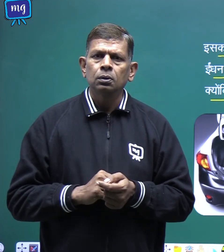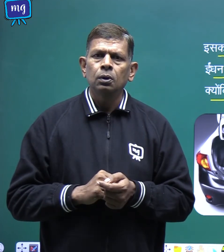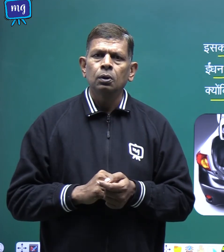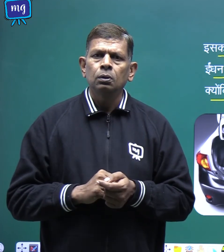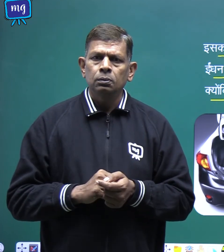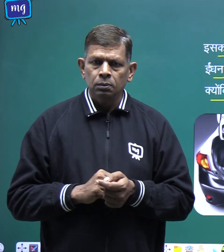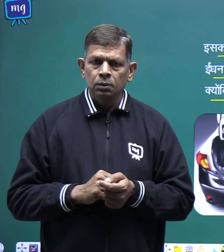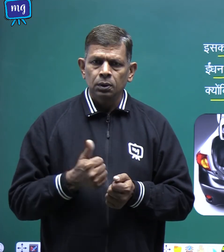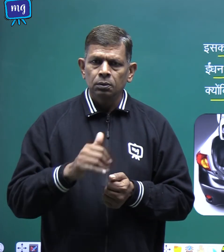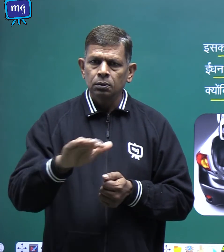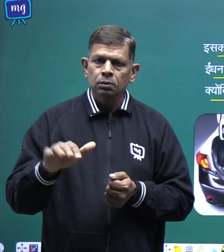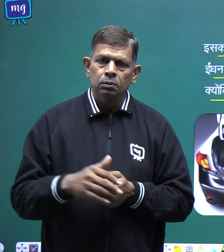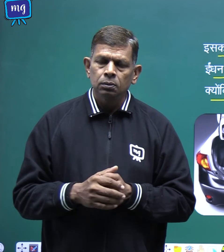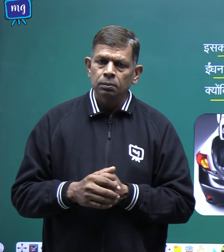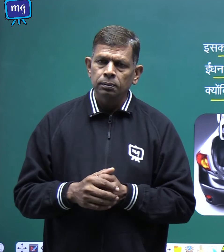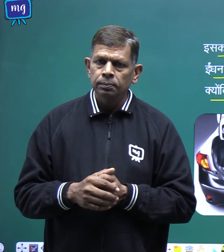ठीक है बच्चों,